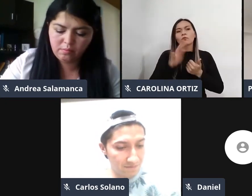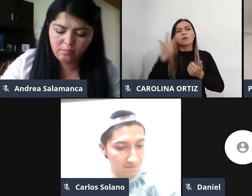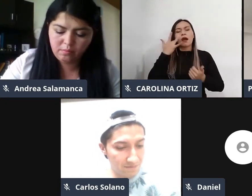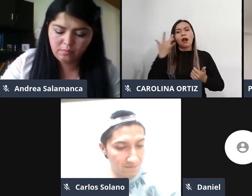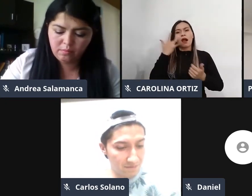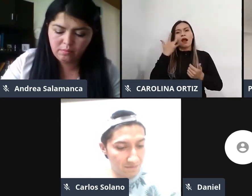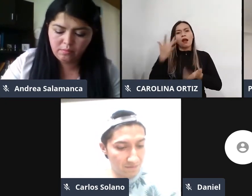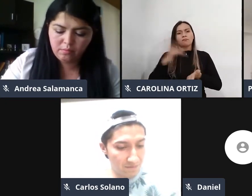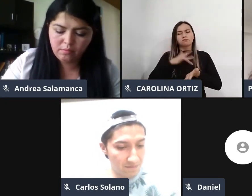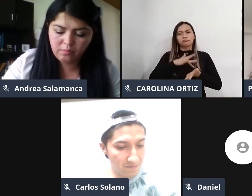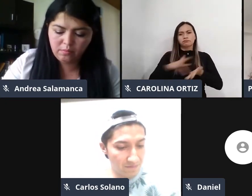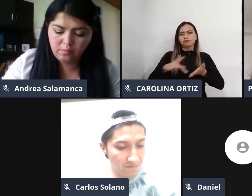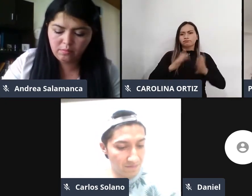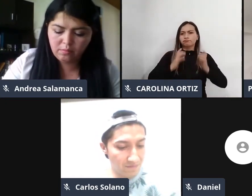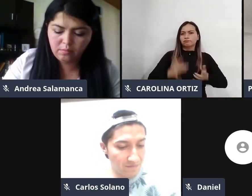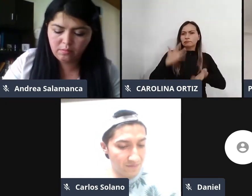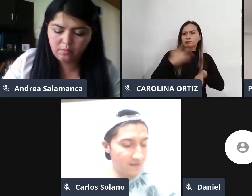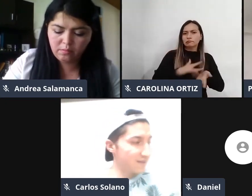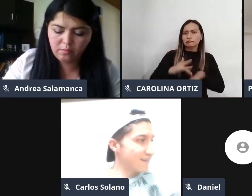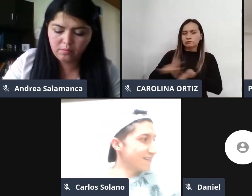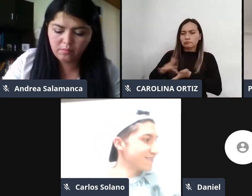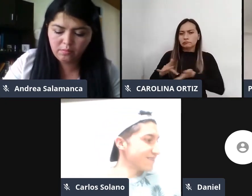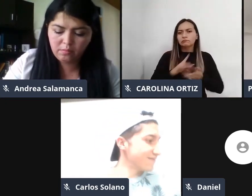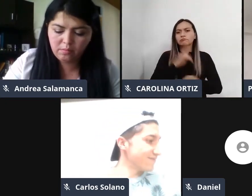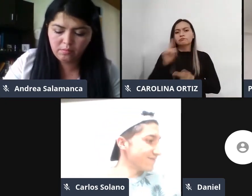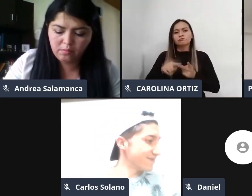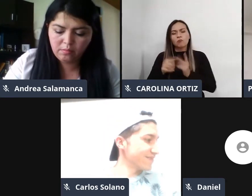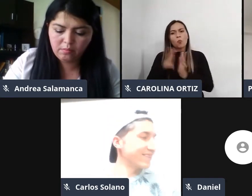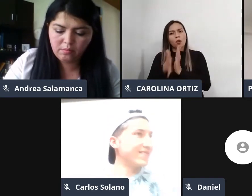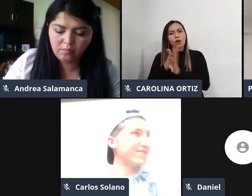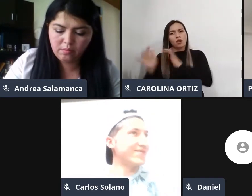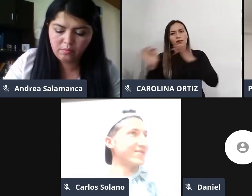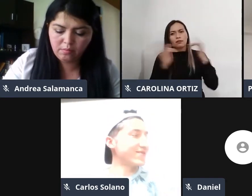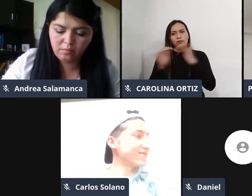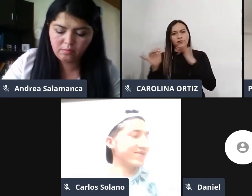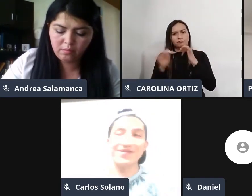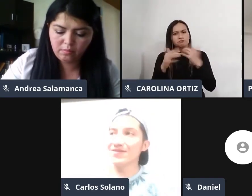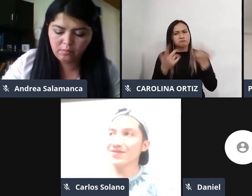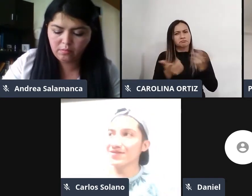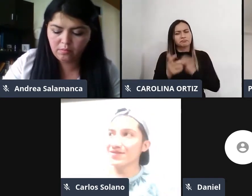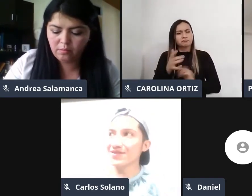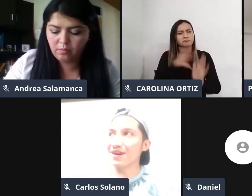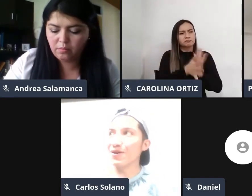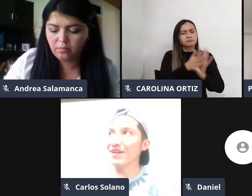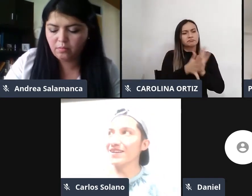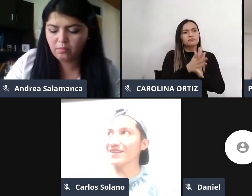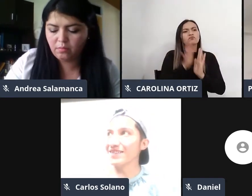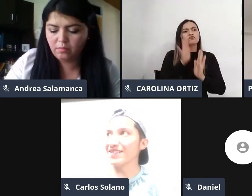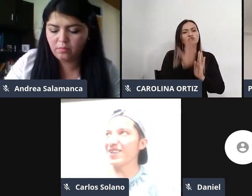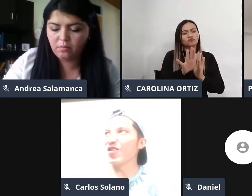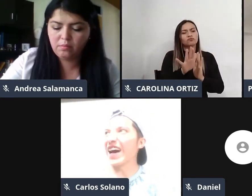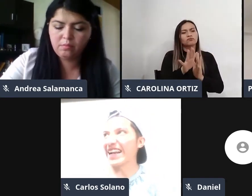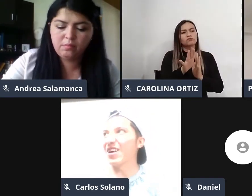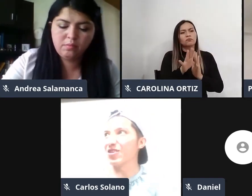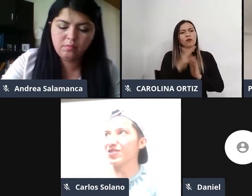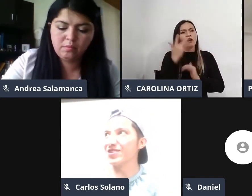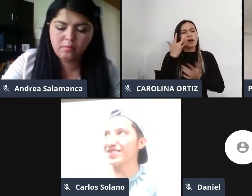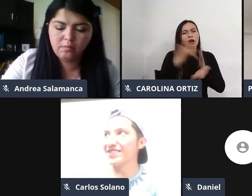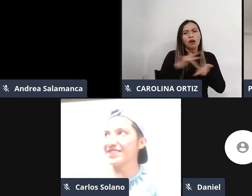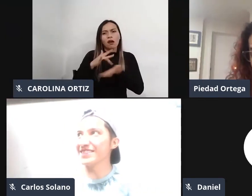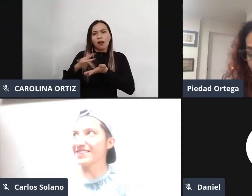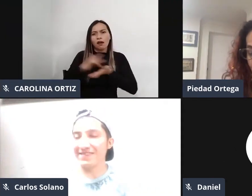narrativa de la guerra. La narrativa de la higienización, y aquí recordar